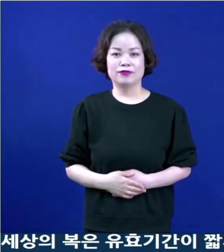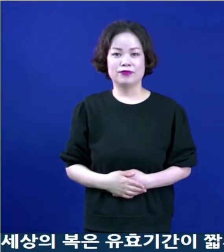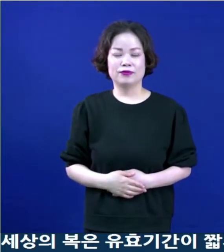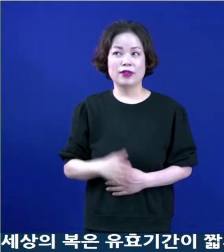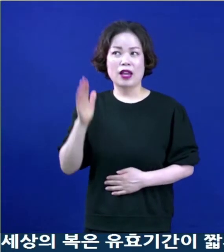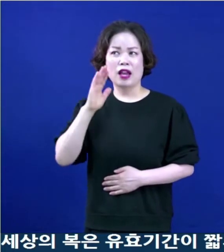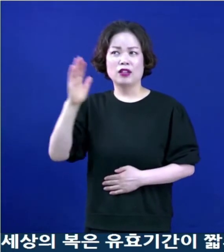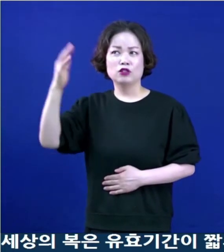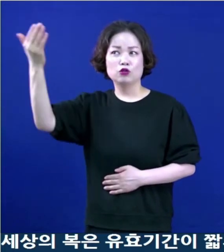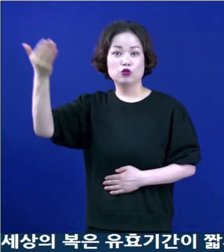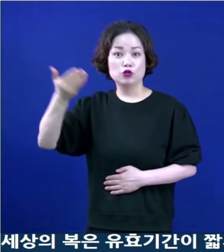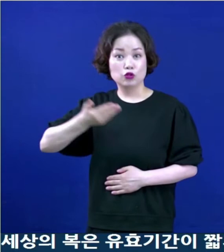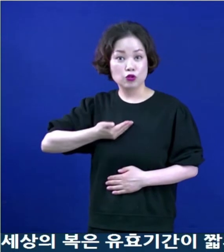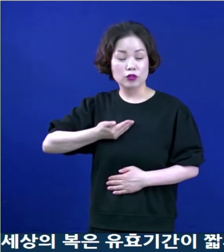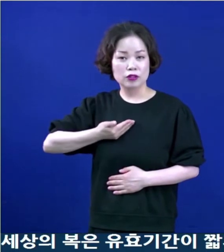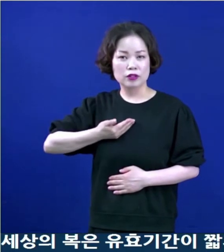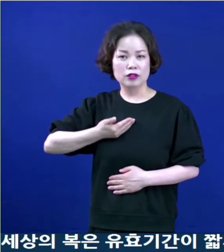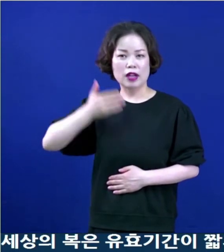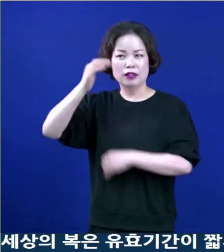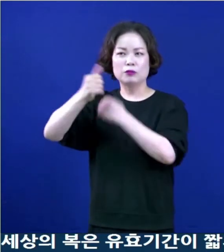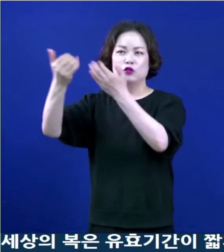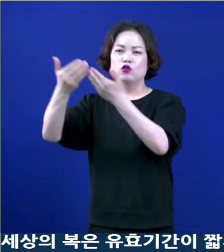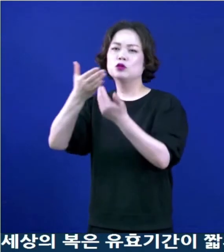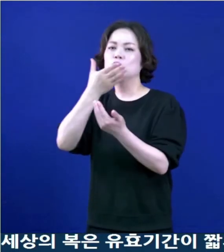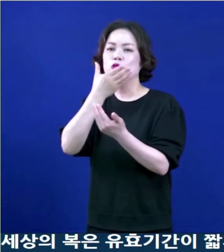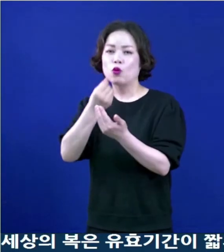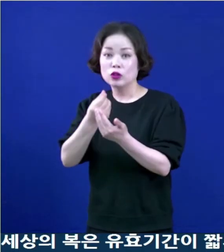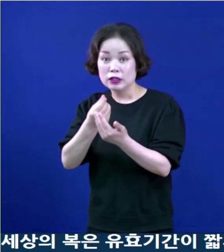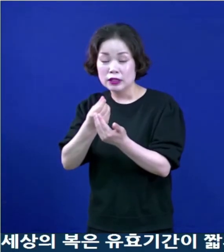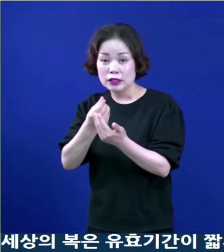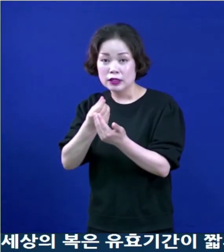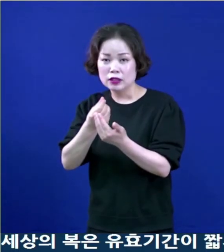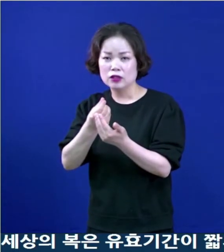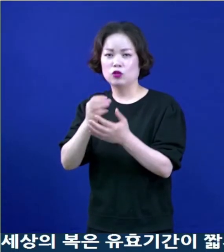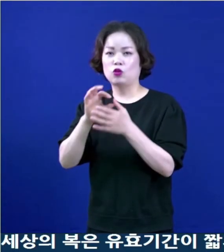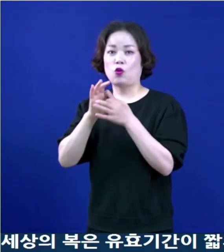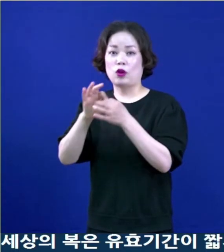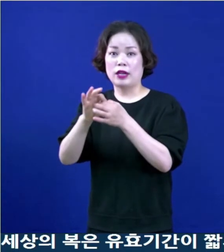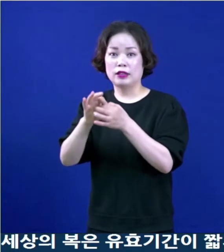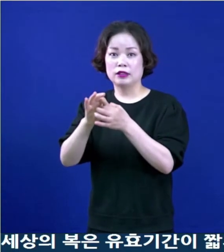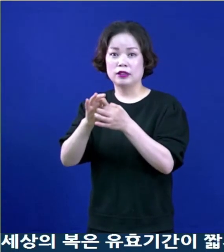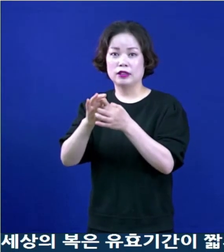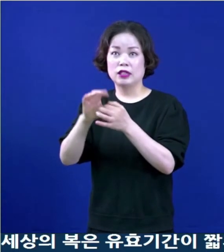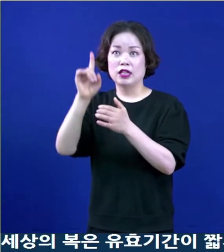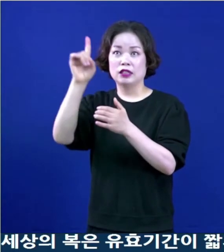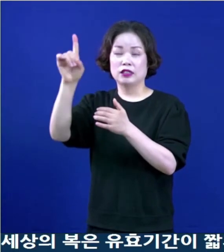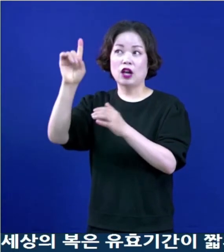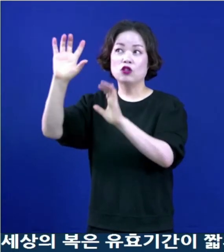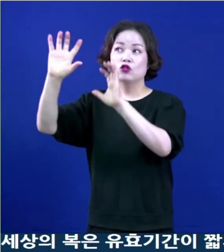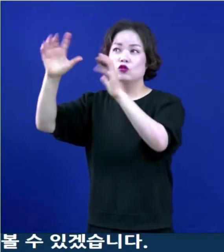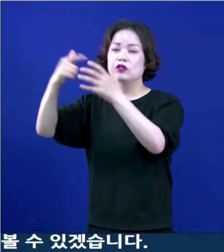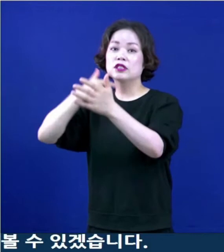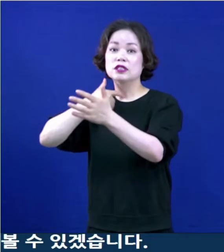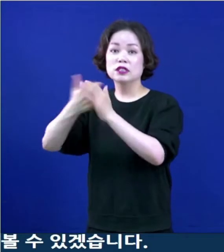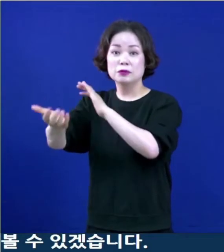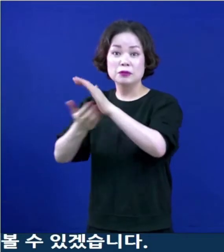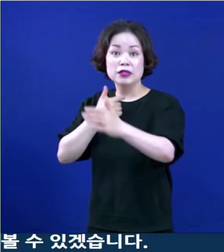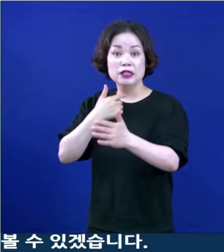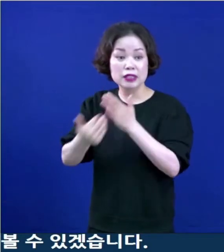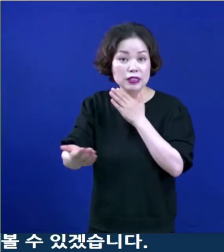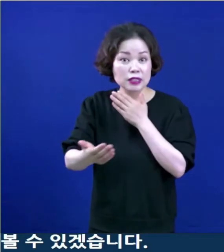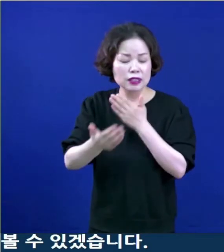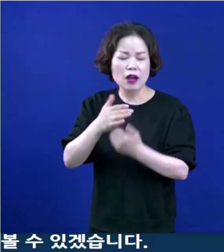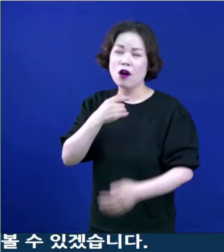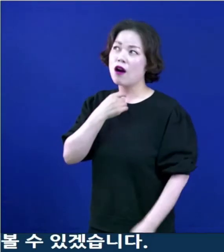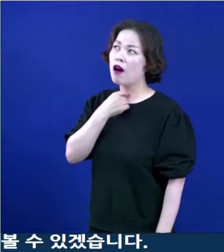하늘에서 내려주시는 복이 천복입니다. 천복을 통해서 천국을 미리 맛보게 되며 천국을 바라게